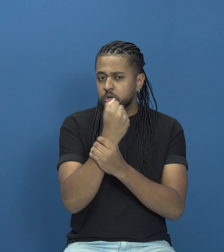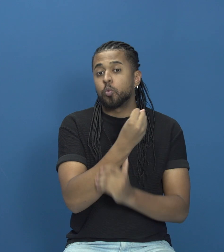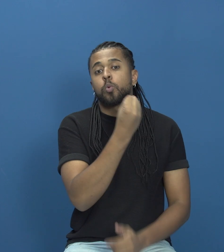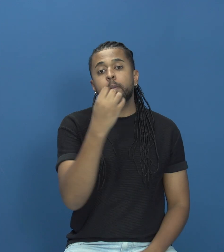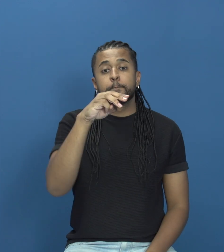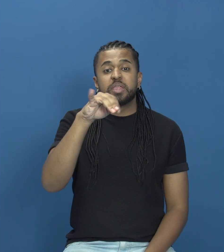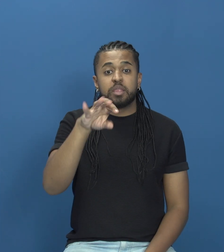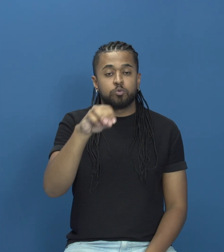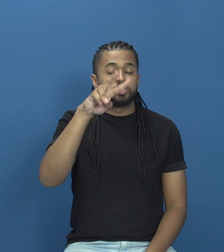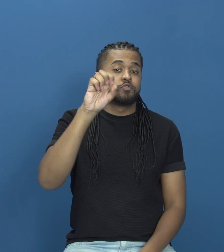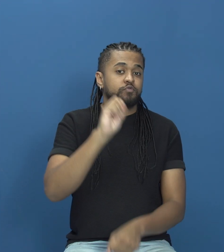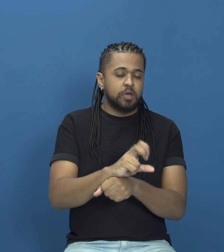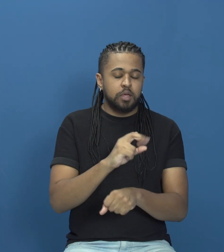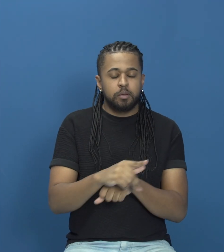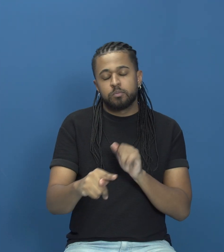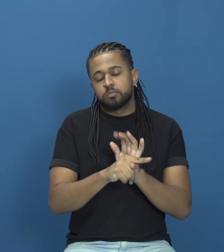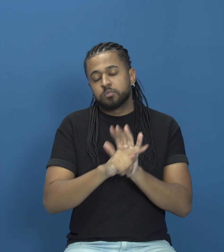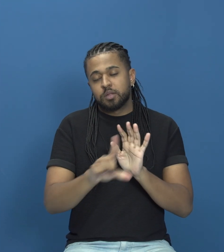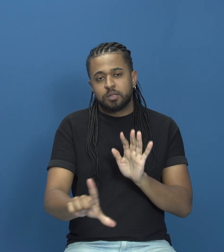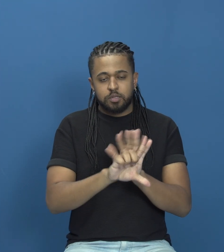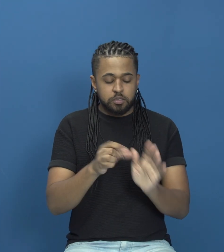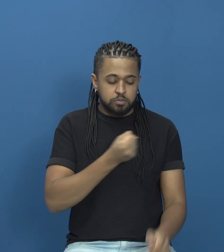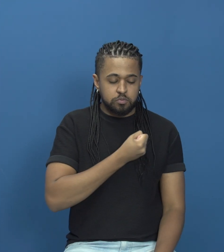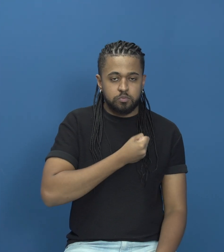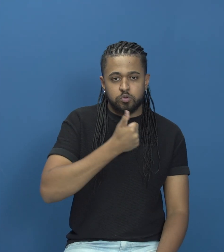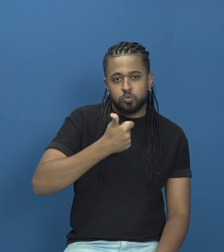número mínimo de vagas previsto na Lei número